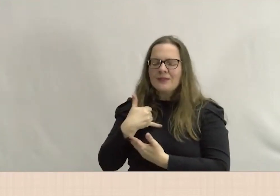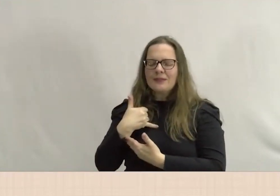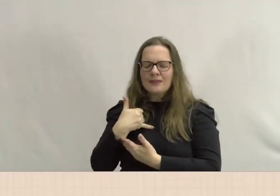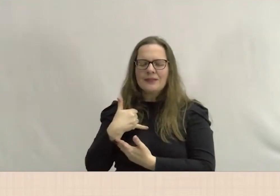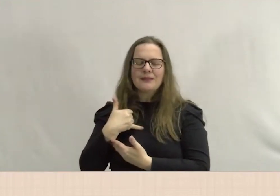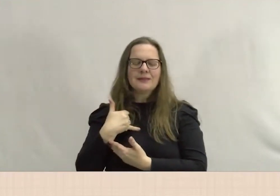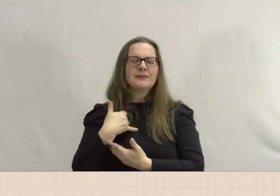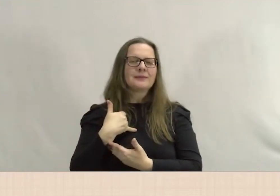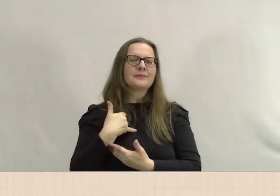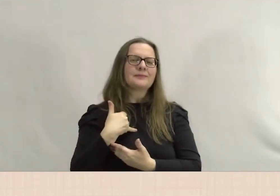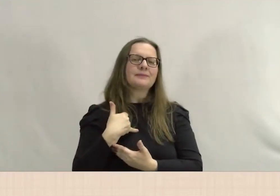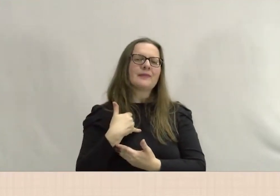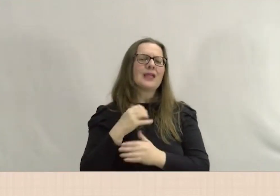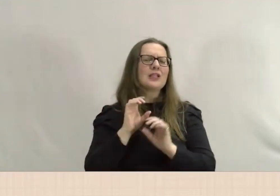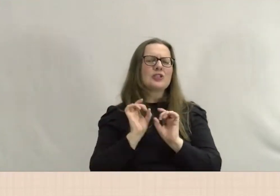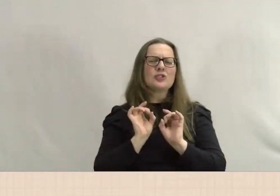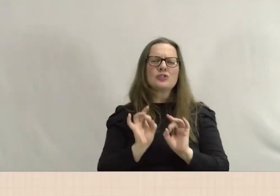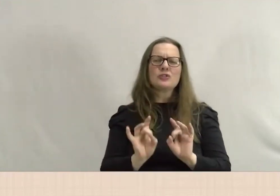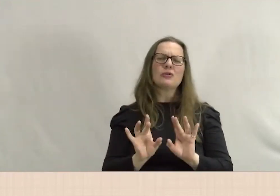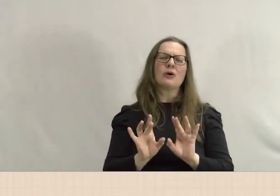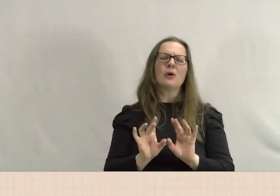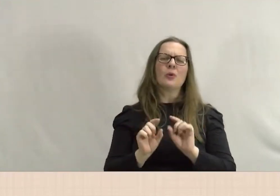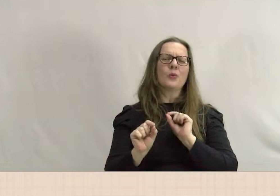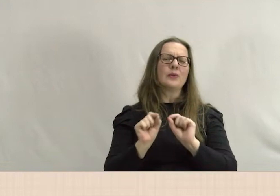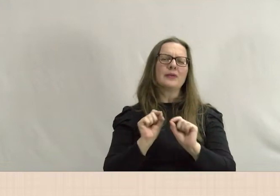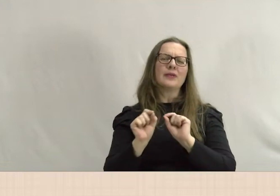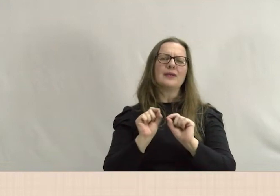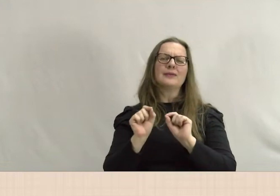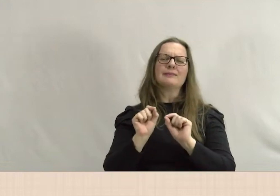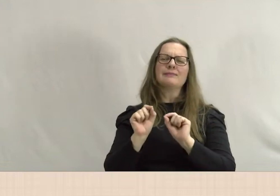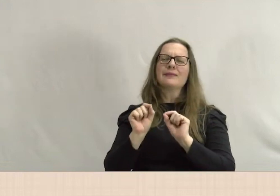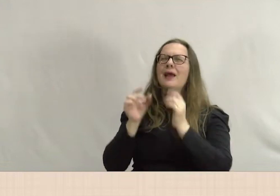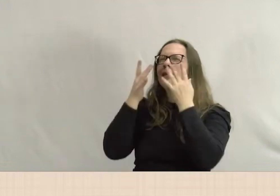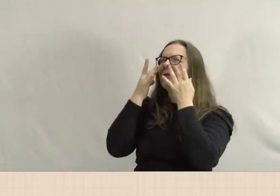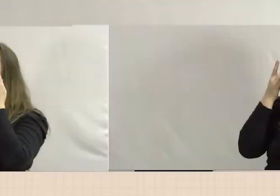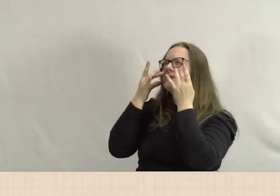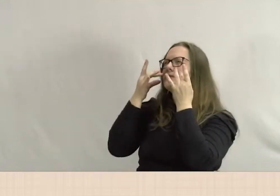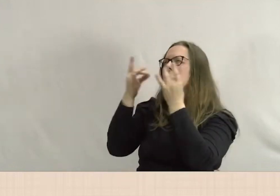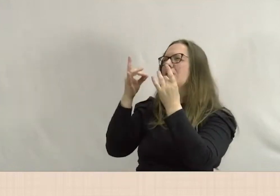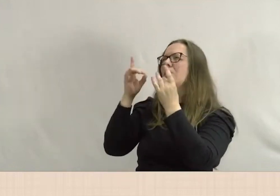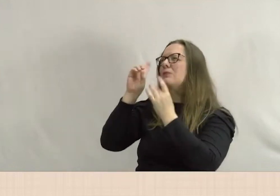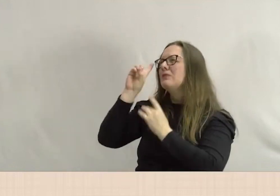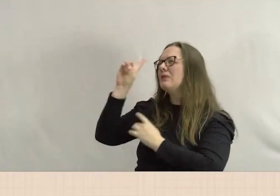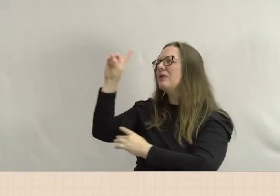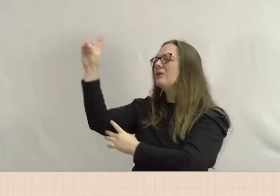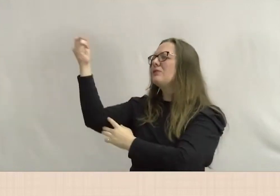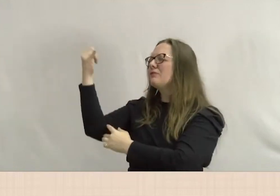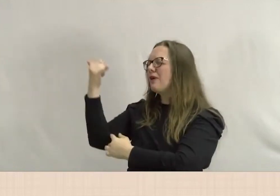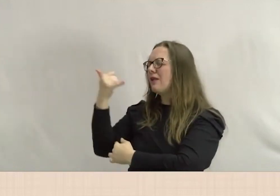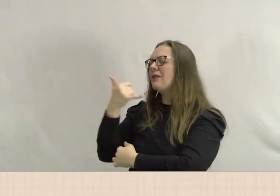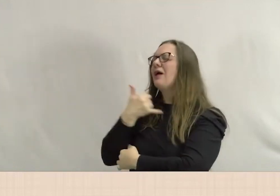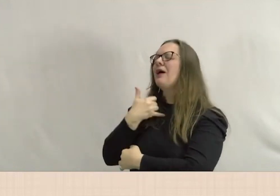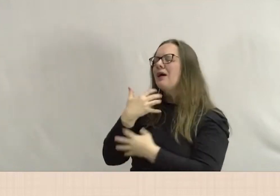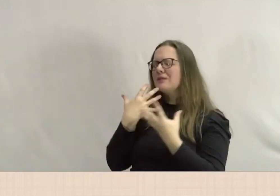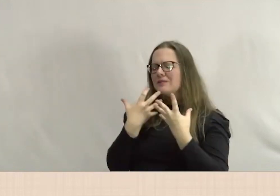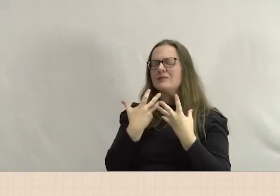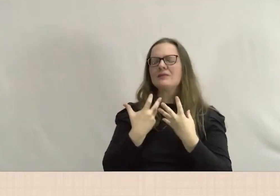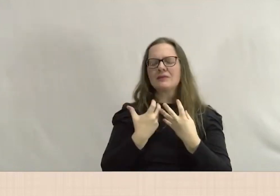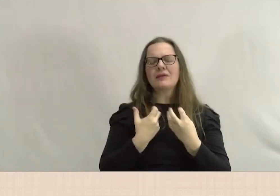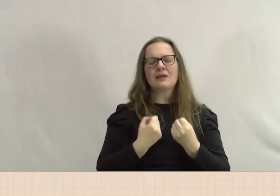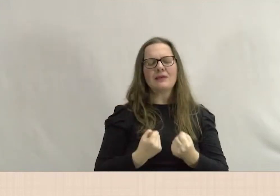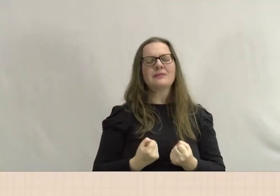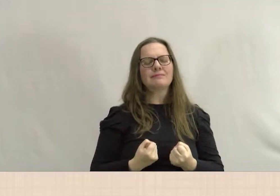Irmãos, é só ouvir com simplicidade, acolher como palavra de Deus, não é